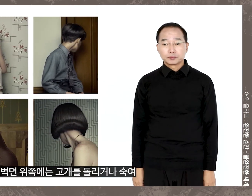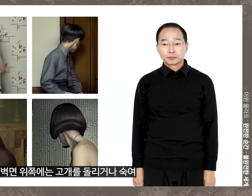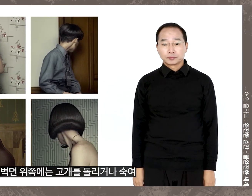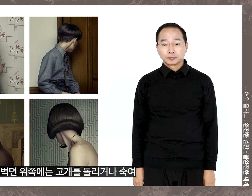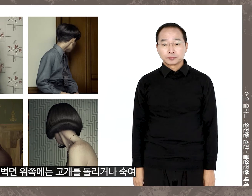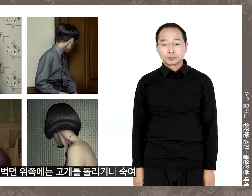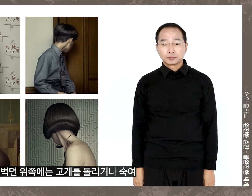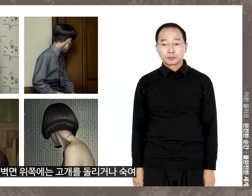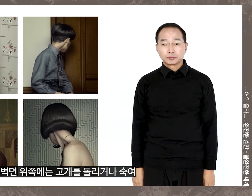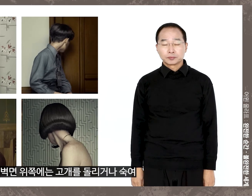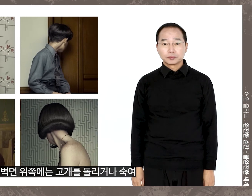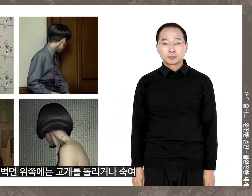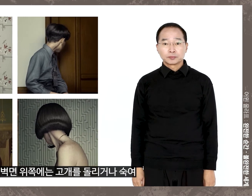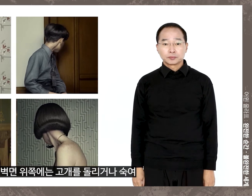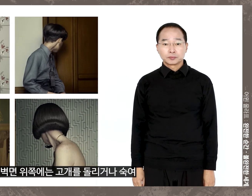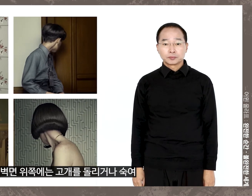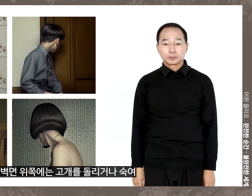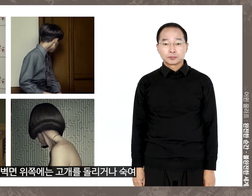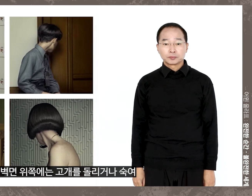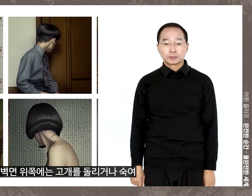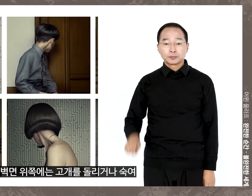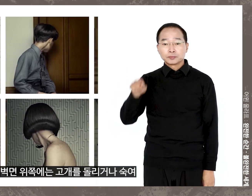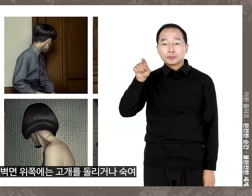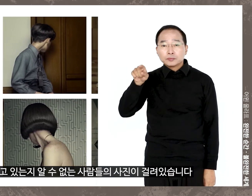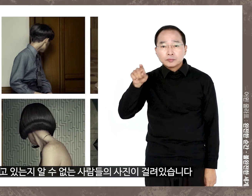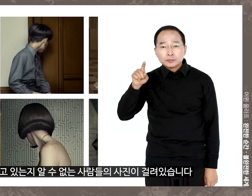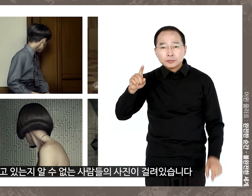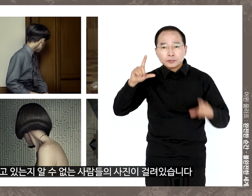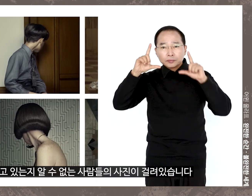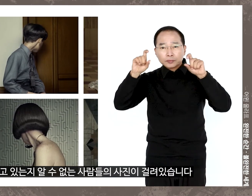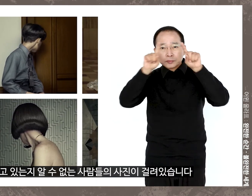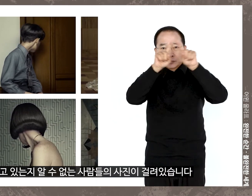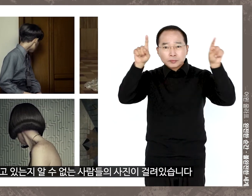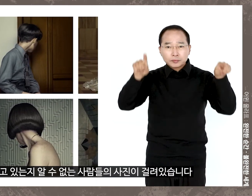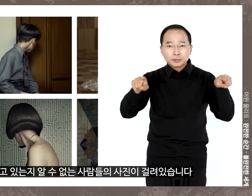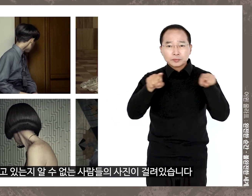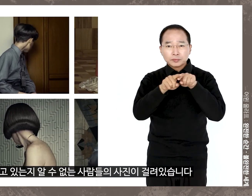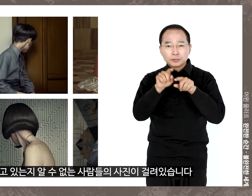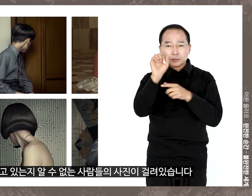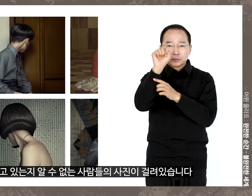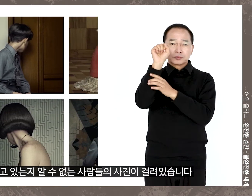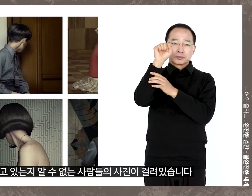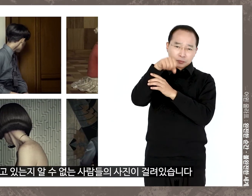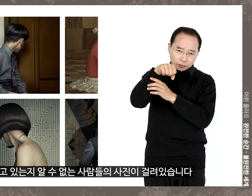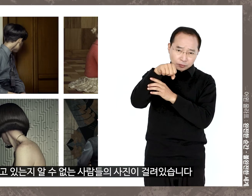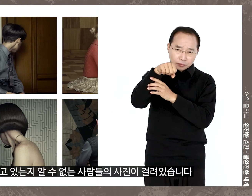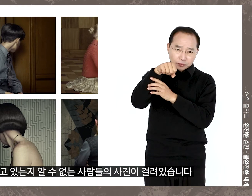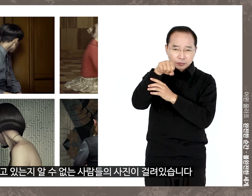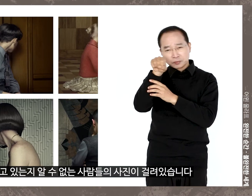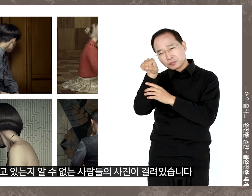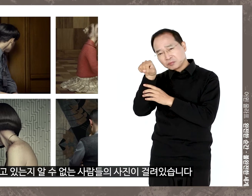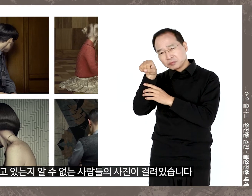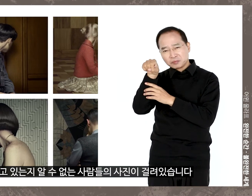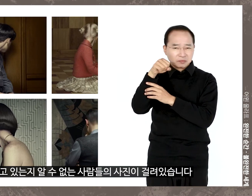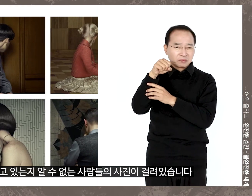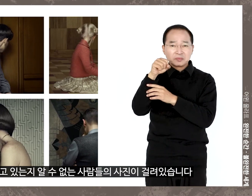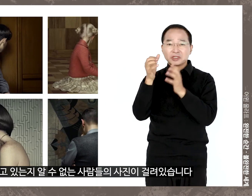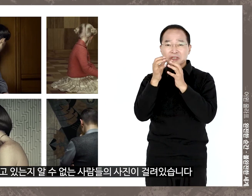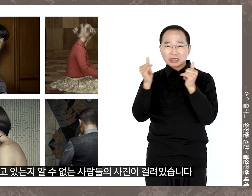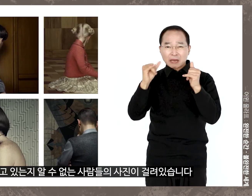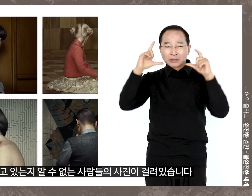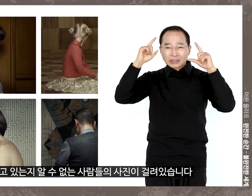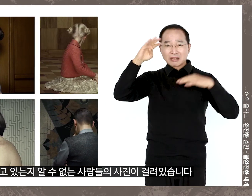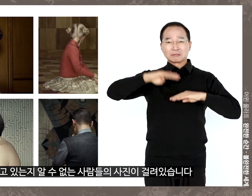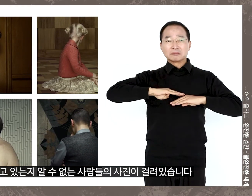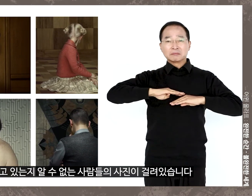고개를 돌리거나 숙여 무슨 표정을 짓고 있는지 알 수 없는 사람들의